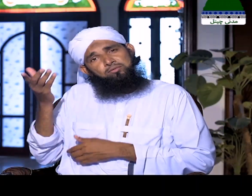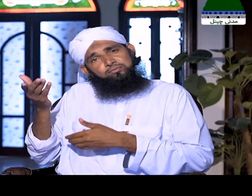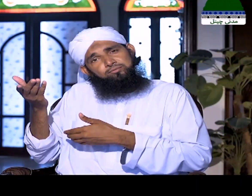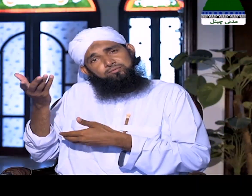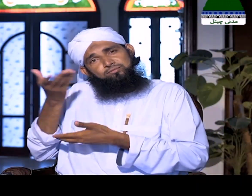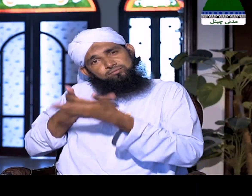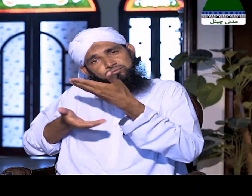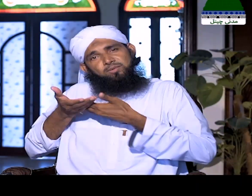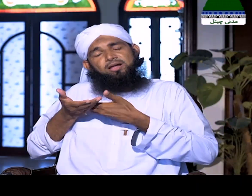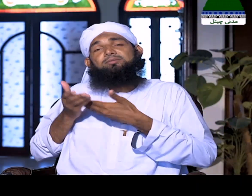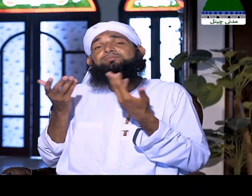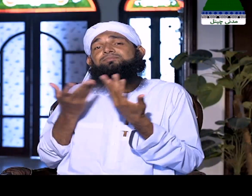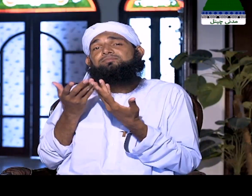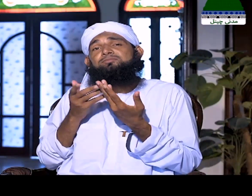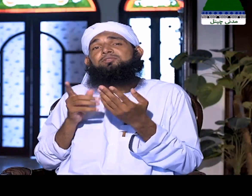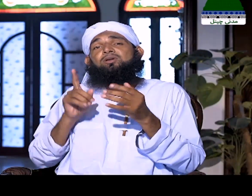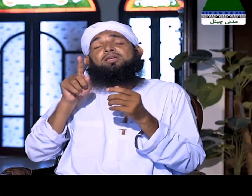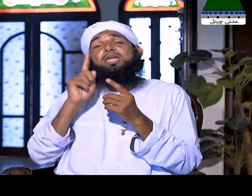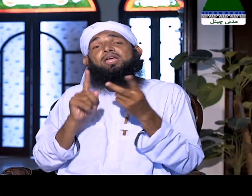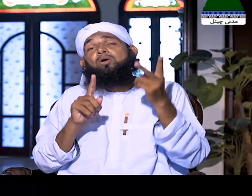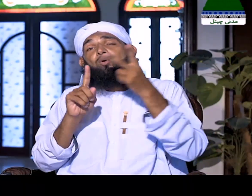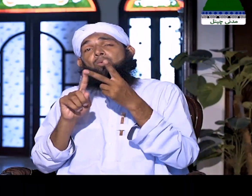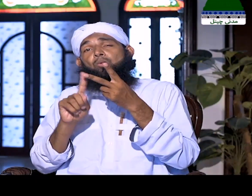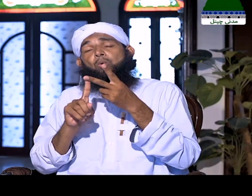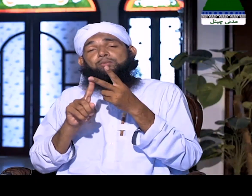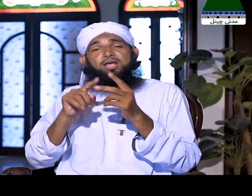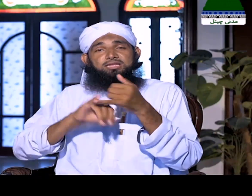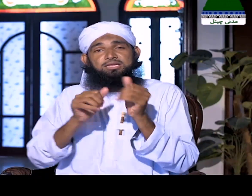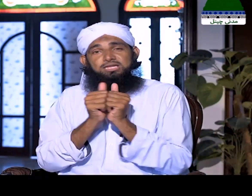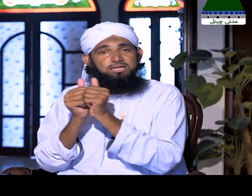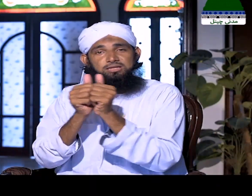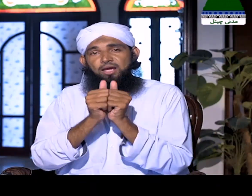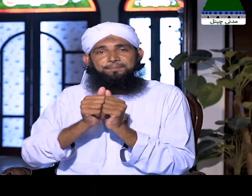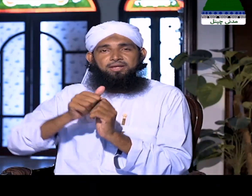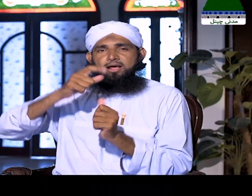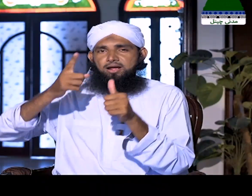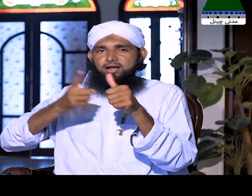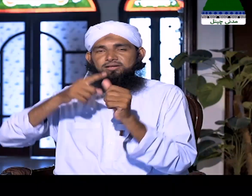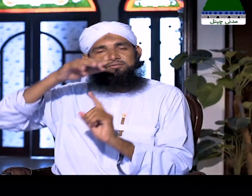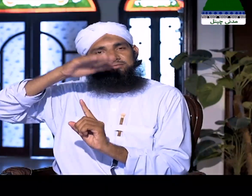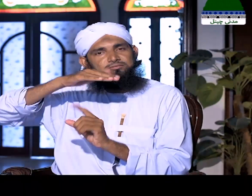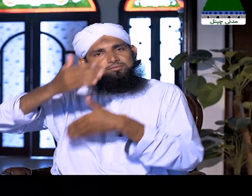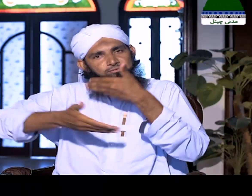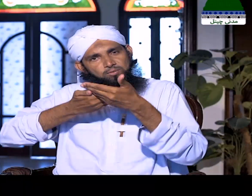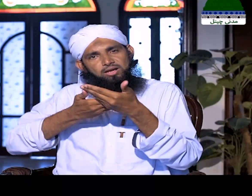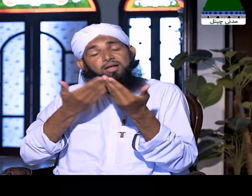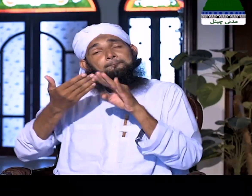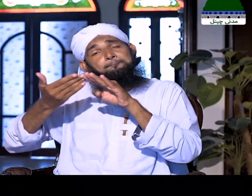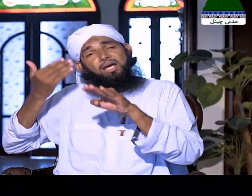نے حضرت سیدنا انس بن مالک رضی اللہ عنہ کو یہ ارشاد فرماتے سنا کہ رسول کریم رؤوف الرحیم صلی